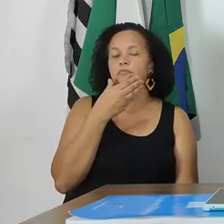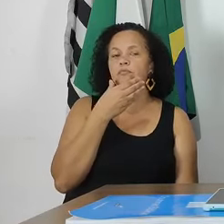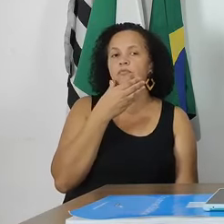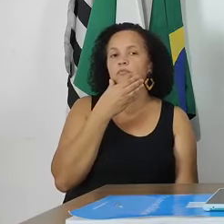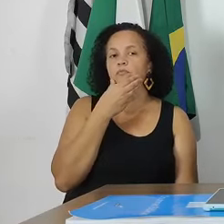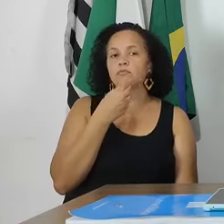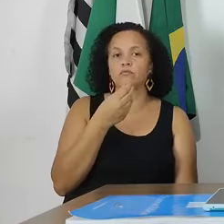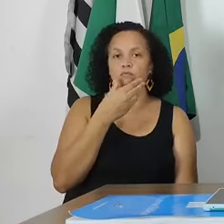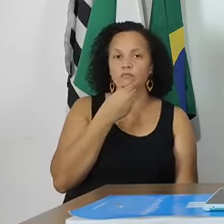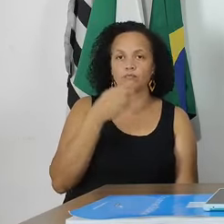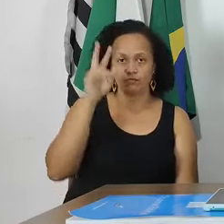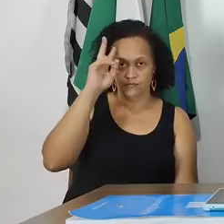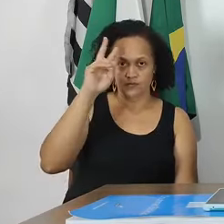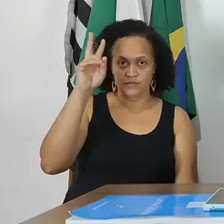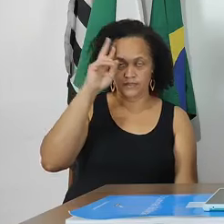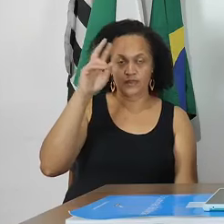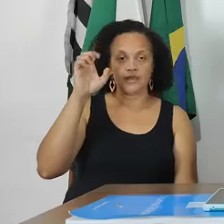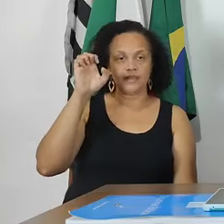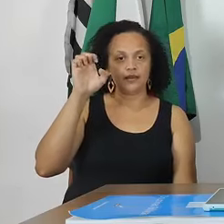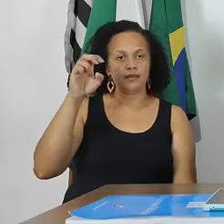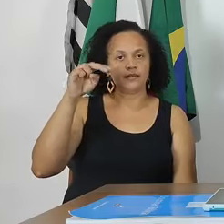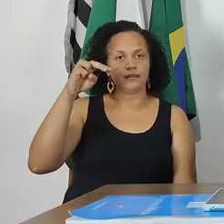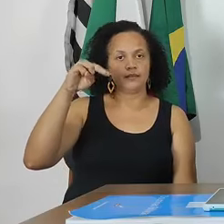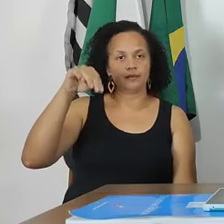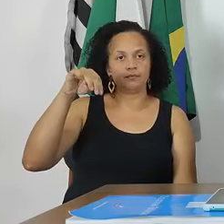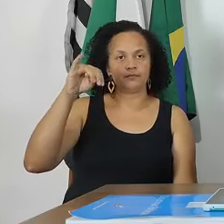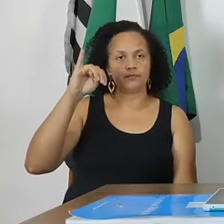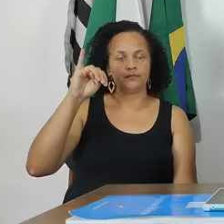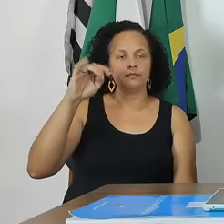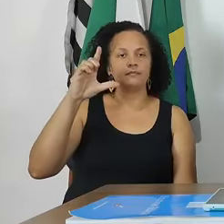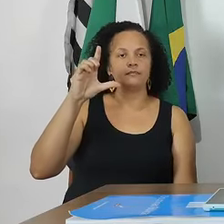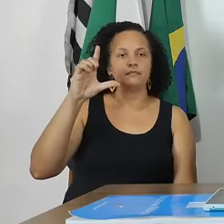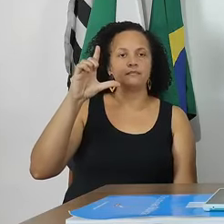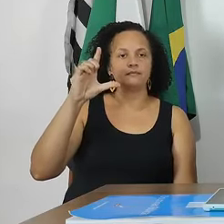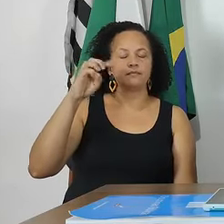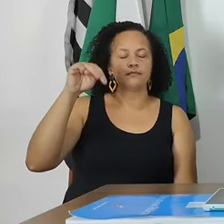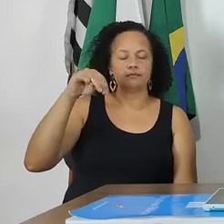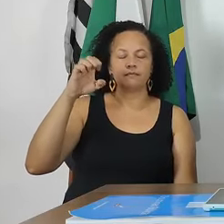Elimeleque, é uns nomes, né? Elimeleque, a gente pode